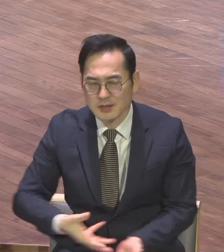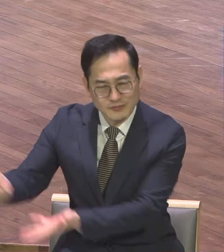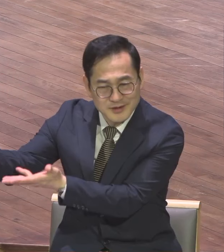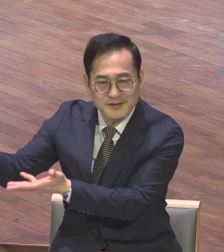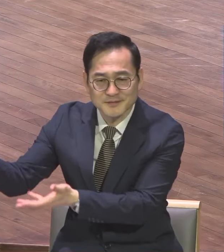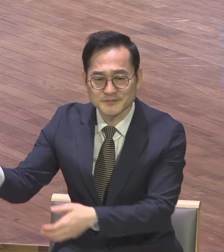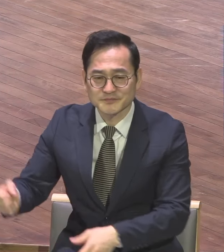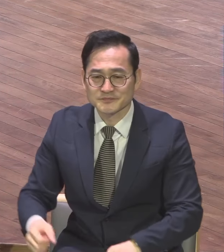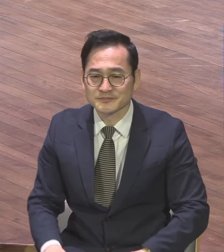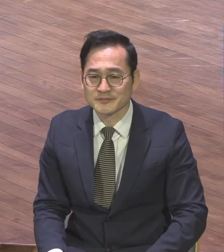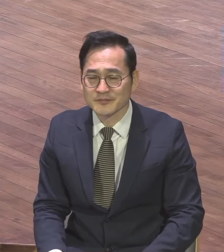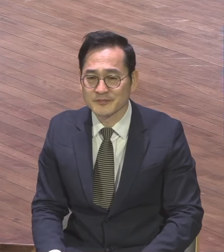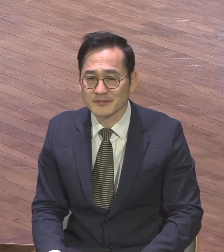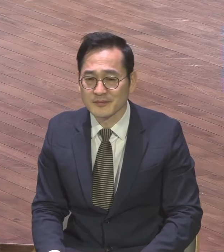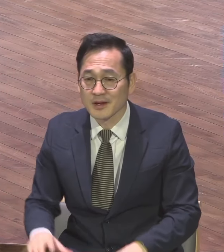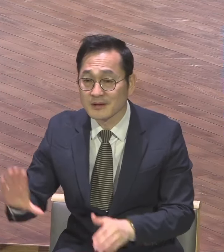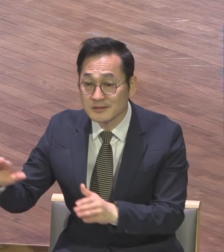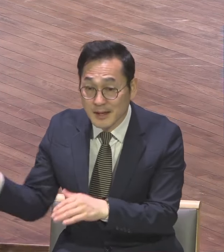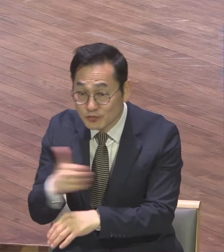그런데 이때부터